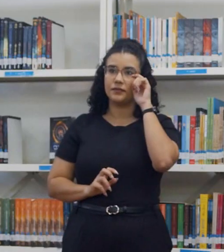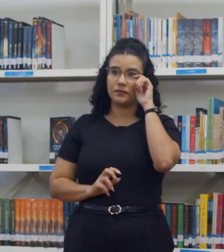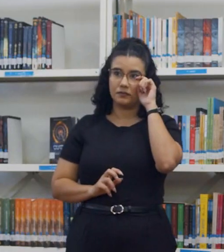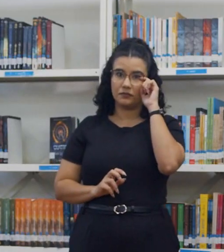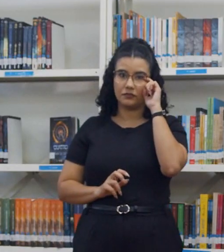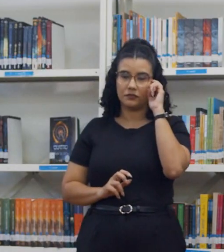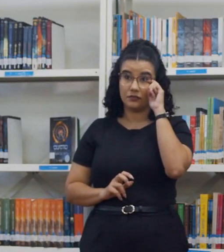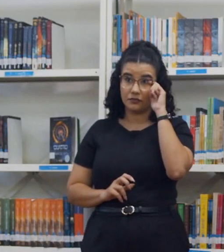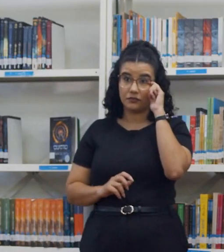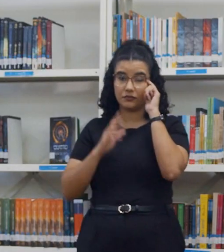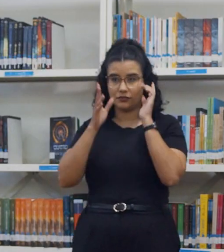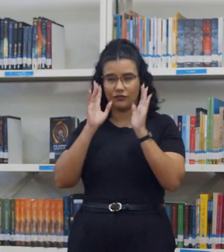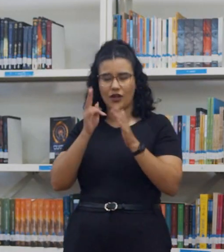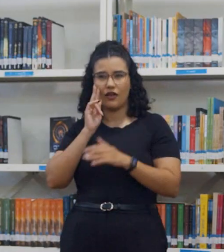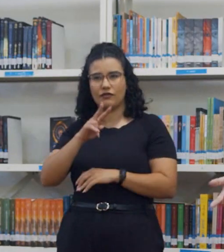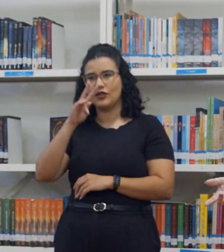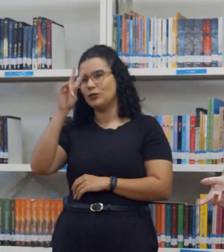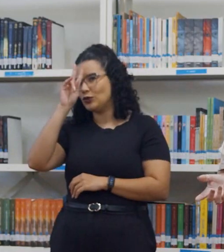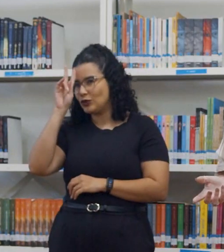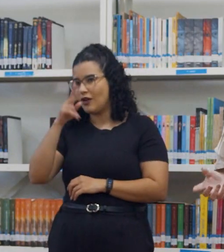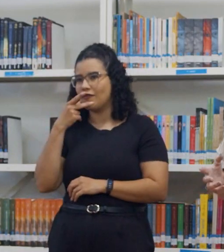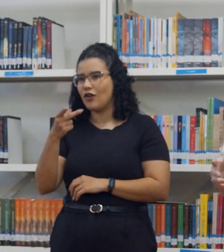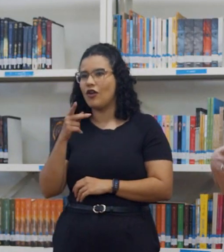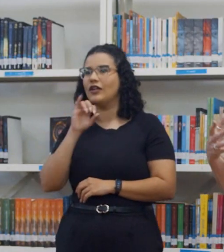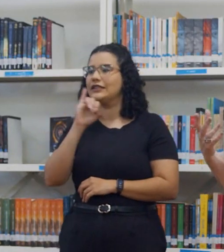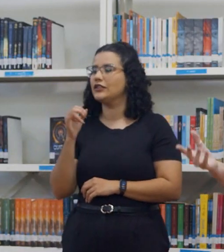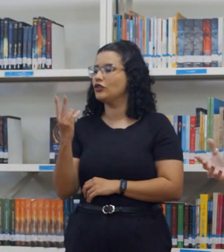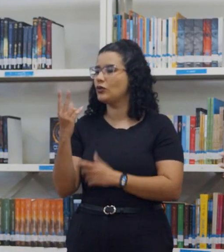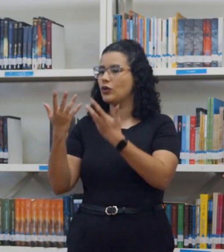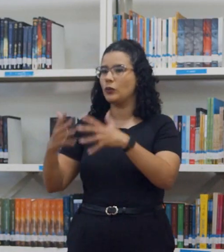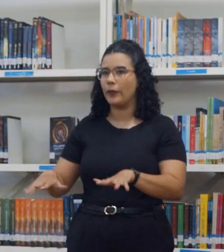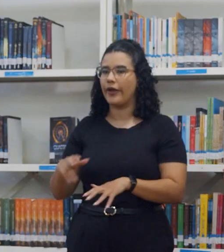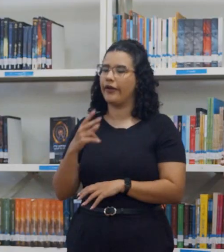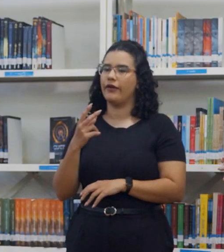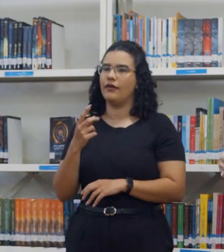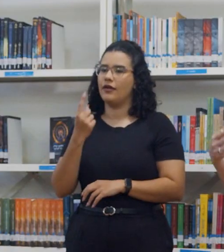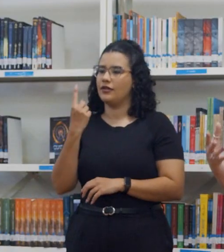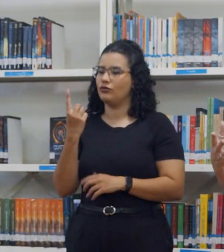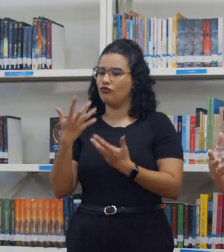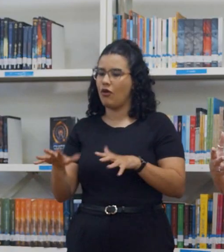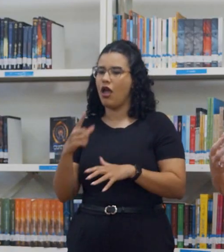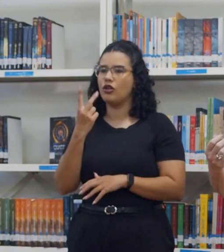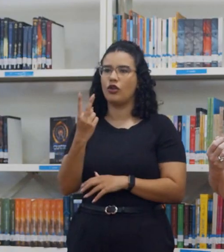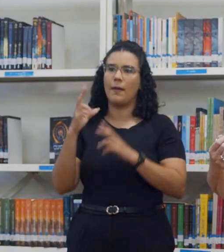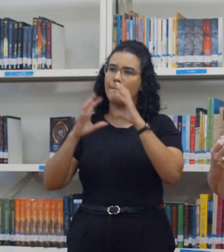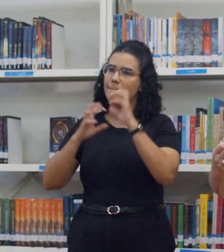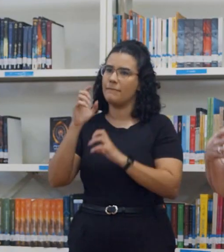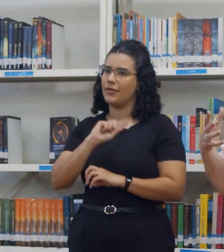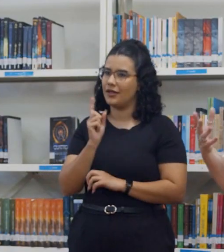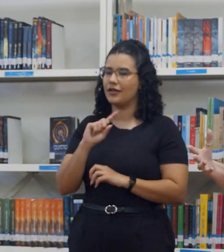Porque não tem aquela história de que quando um não quer, dois não brigam? Não tem também aquela outra métrica que todo mundo fala